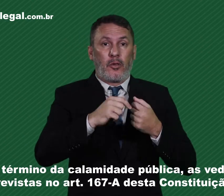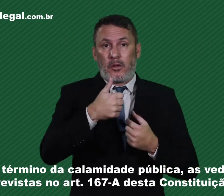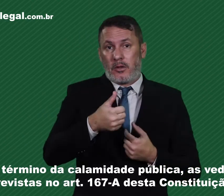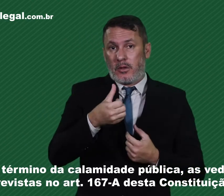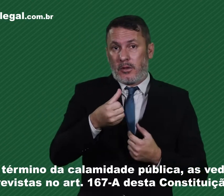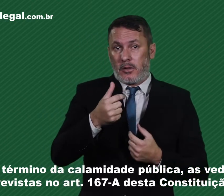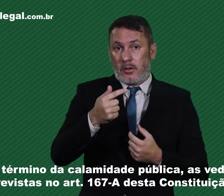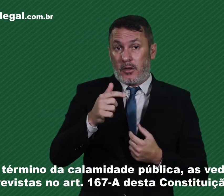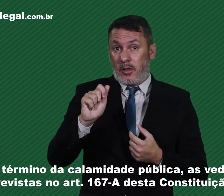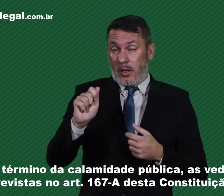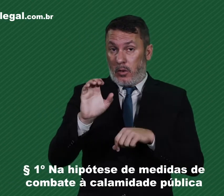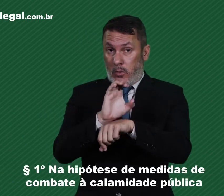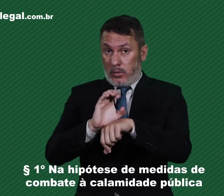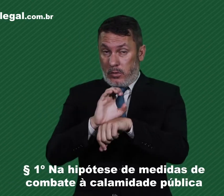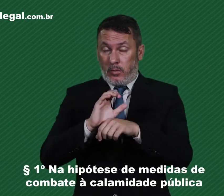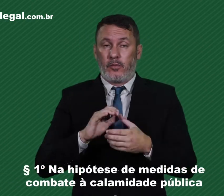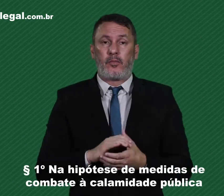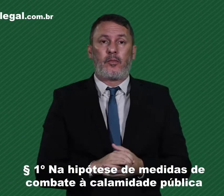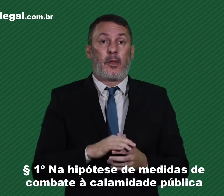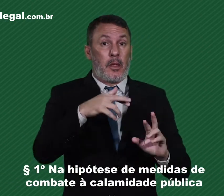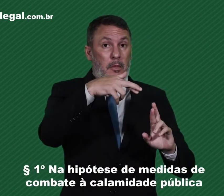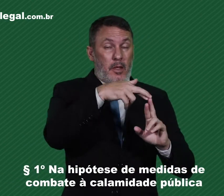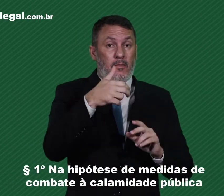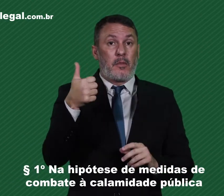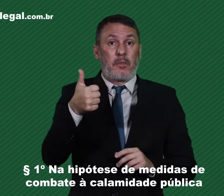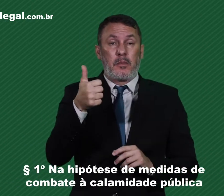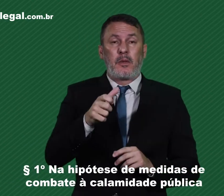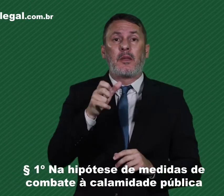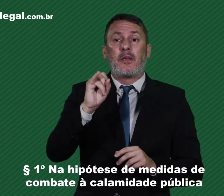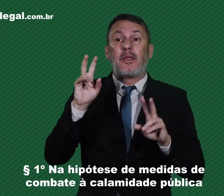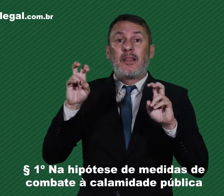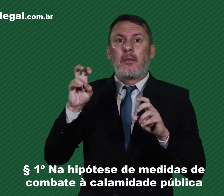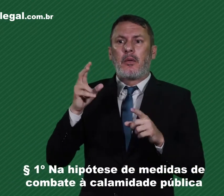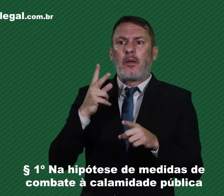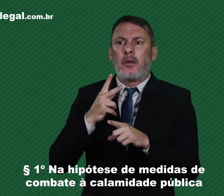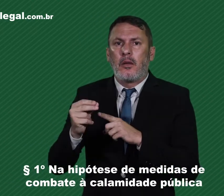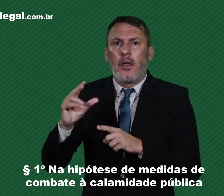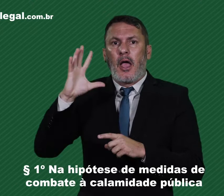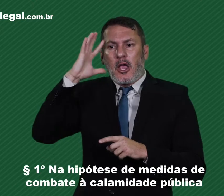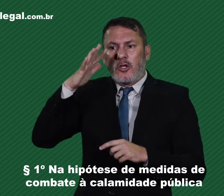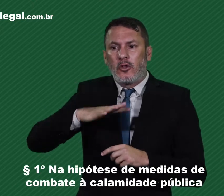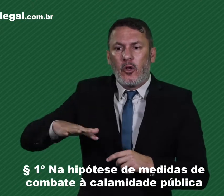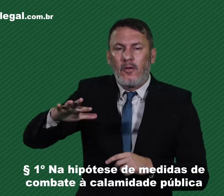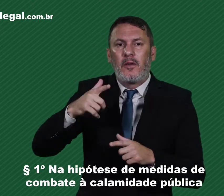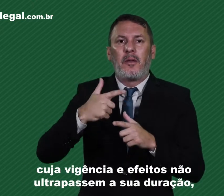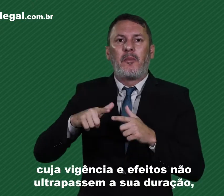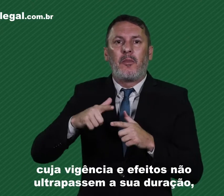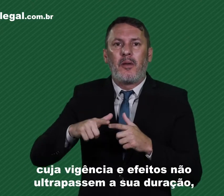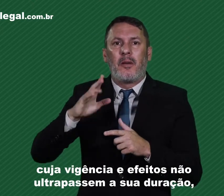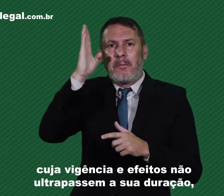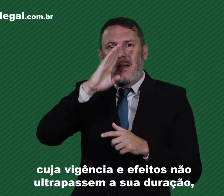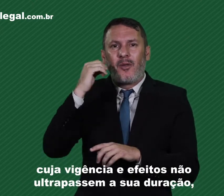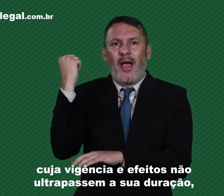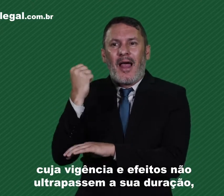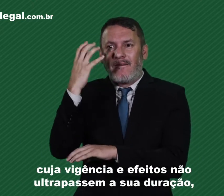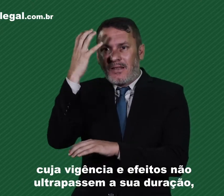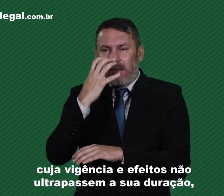desta constituição parágrafo primeiro na hipótese de medidas de combate a calamidade pública cuja vigência e